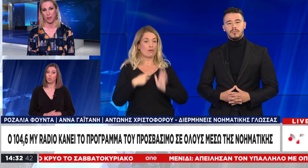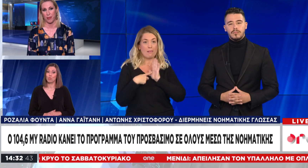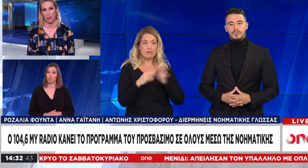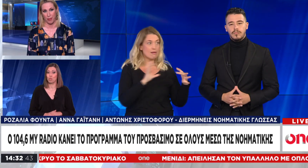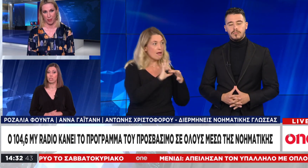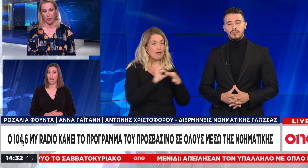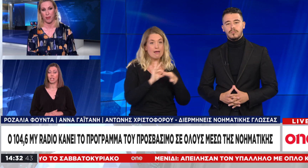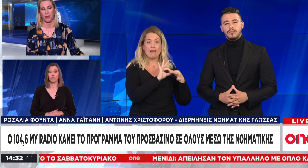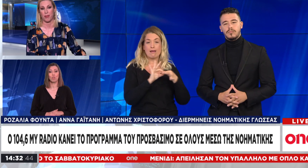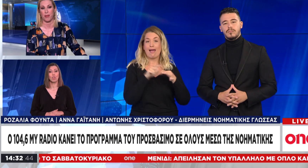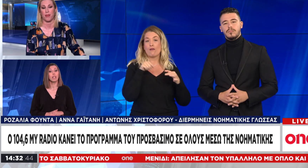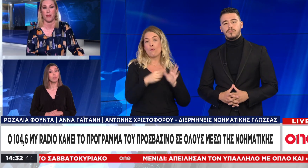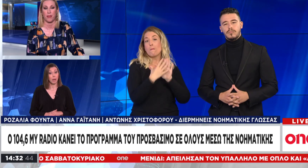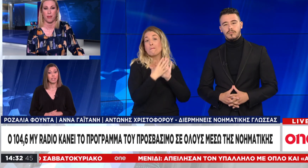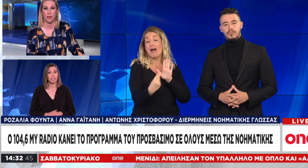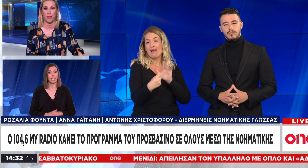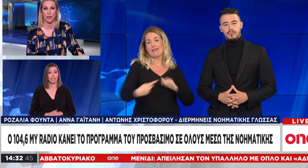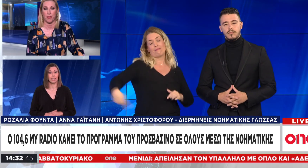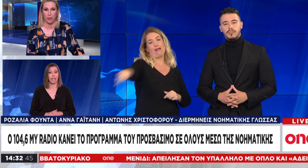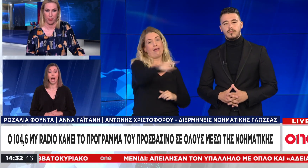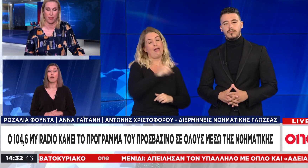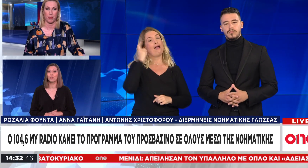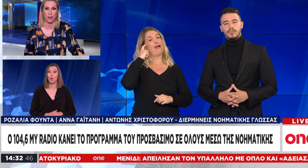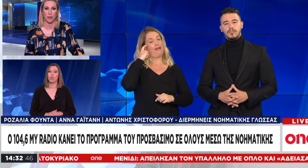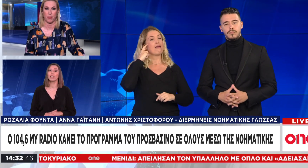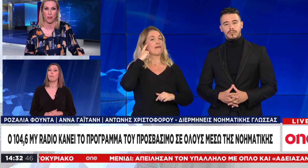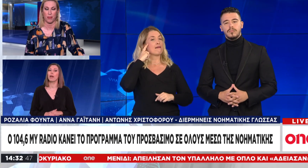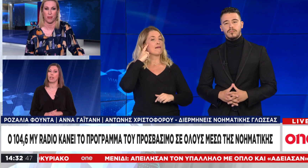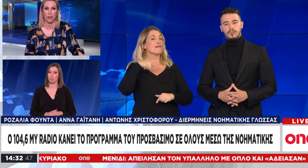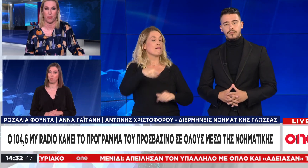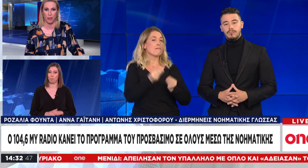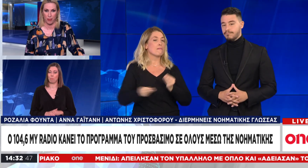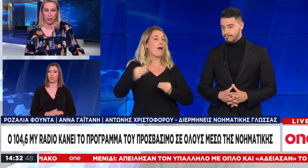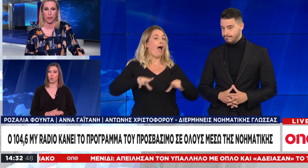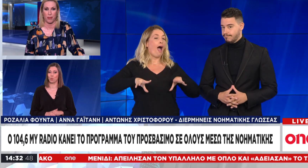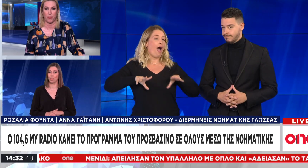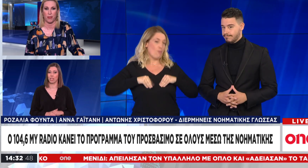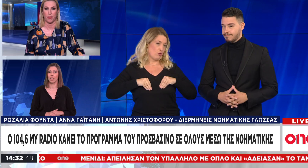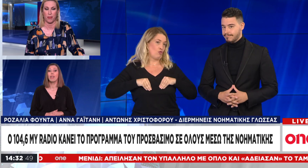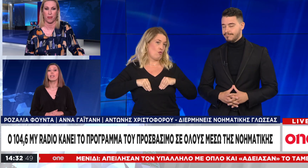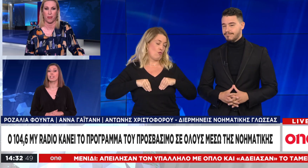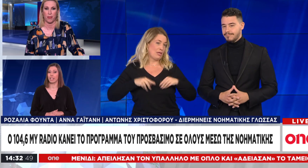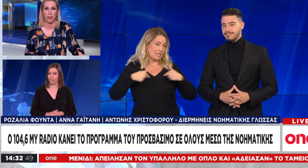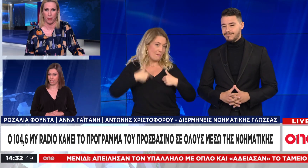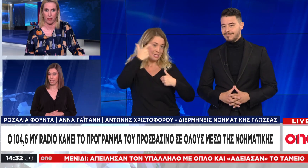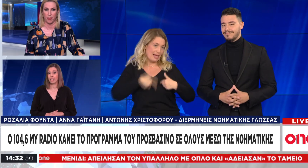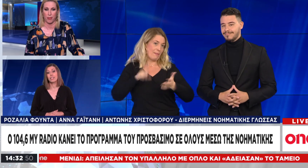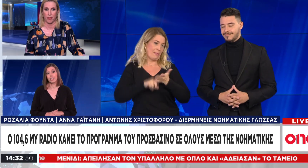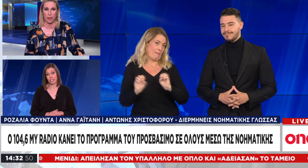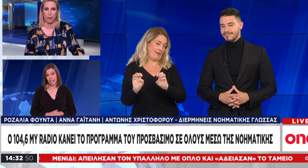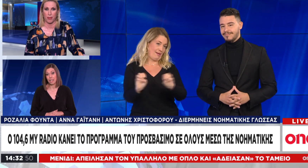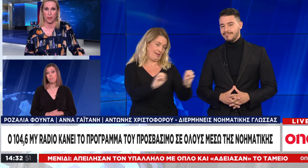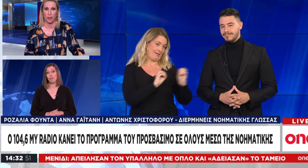αντώνης ο συνάδελφος υπάρχει συνεργασία αυτό είναι ένα παράδειγμα που θα πρέπει να ακολουθηθεί η συνεργασία και στη